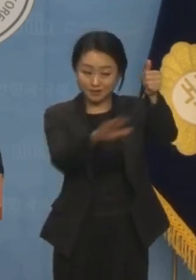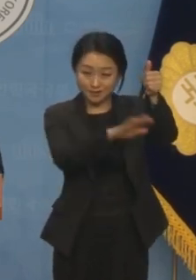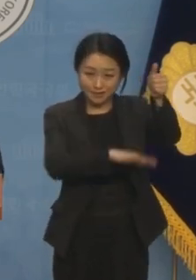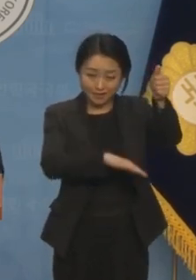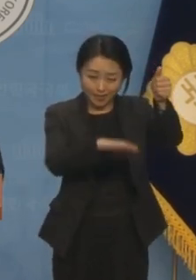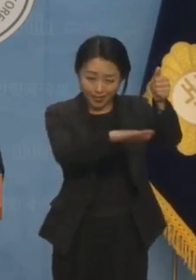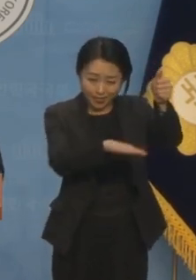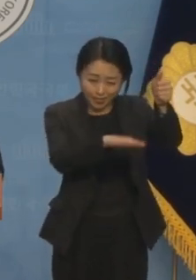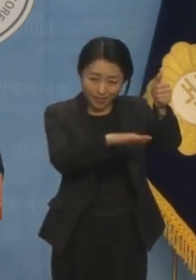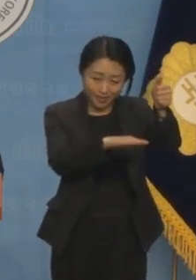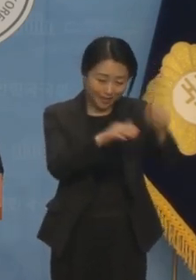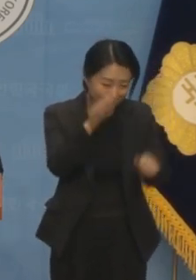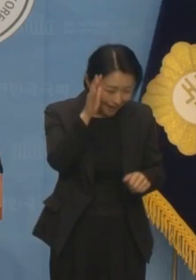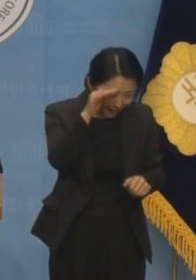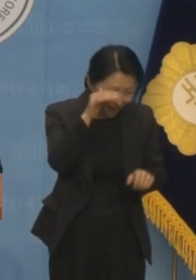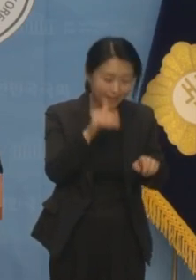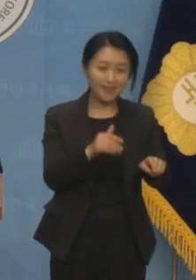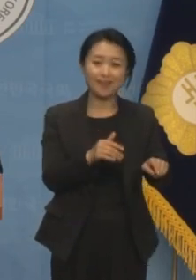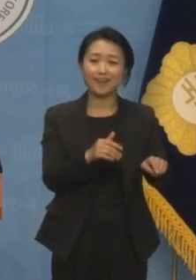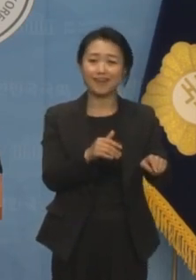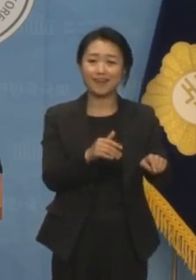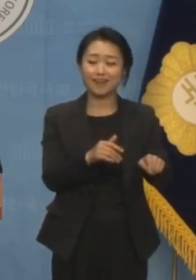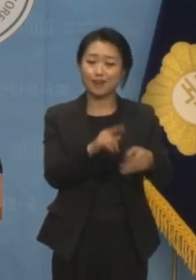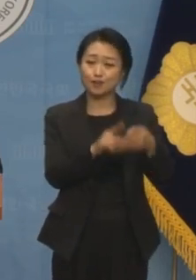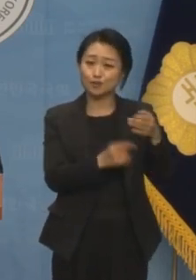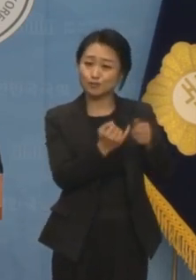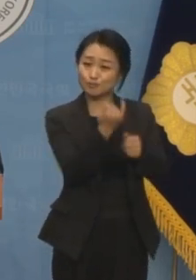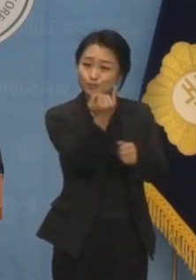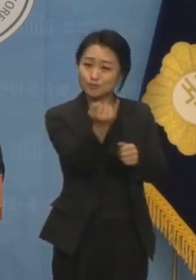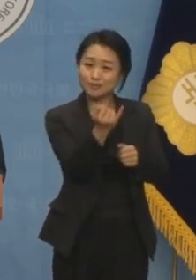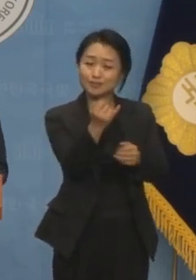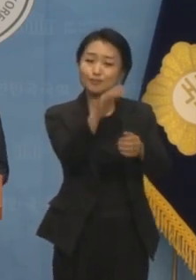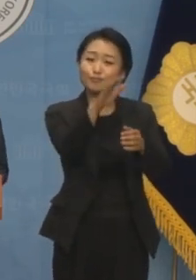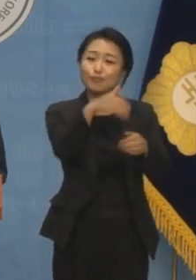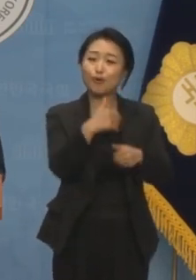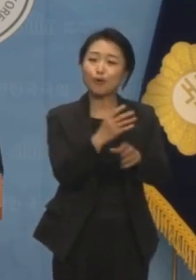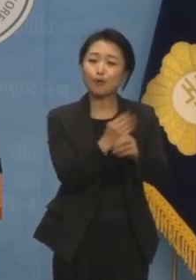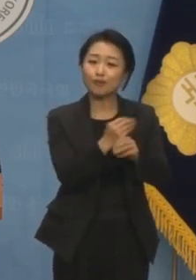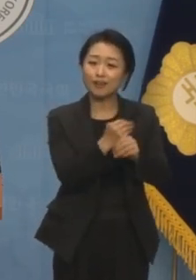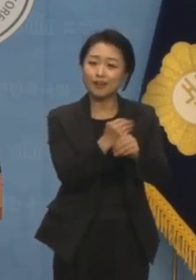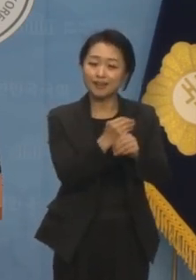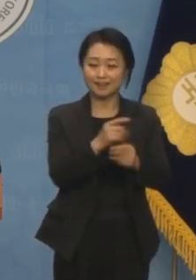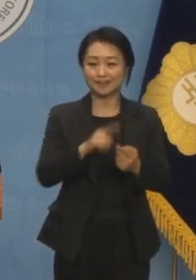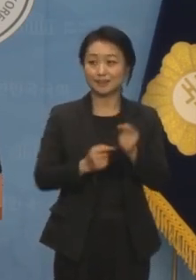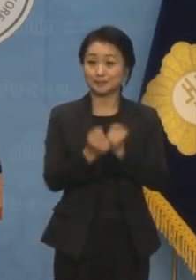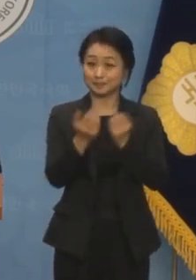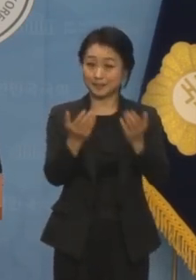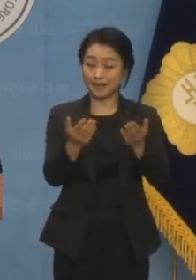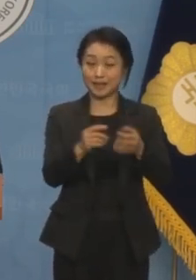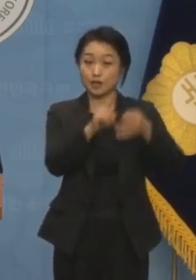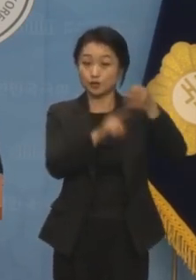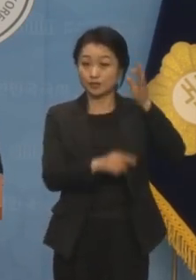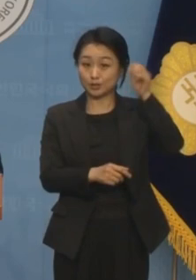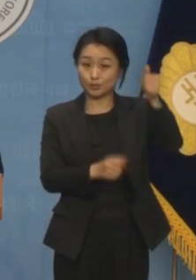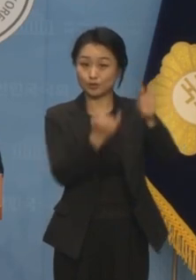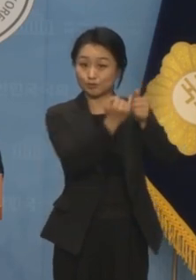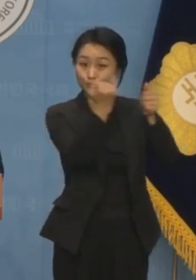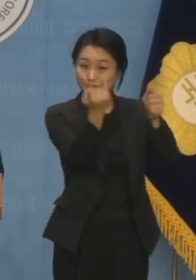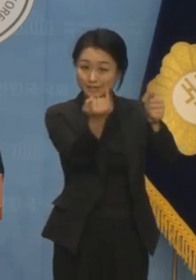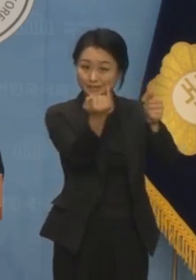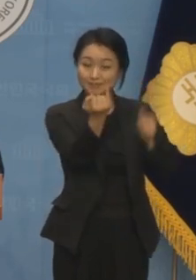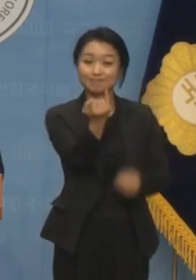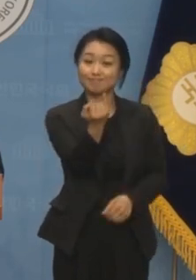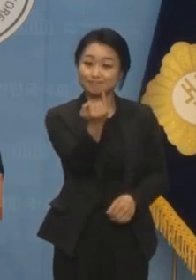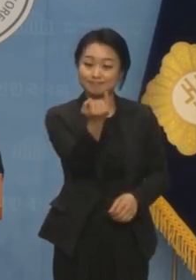언제 김건희 여사를 소환할 것인가 라는 제목으로 논평하겠습니다. 윤석열 대통령의 부인 김건희